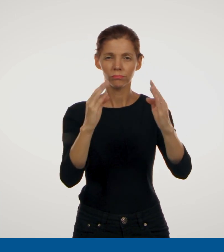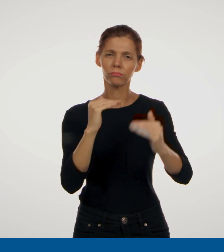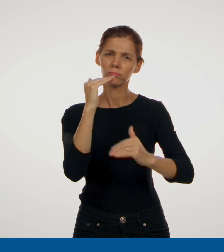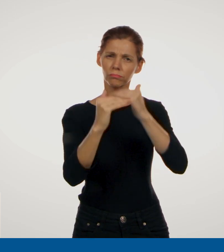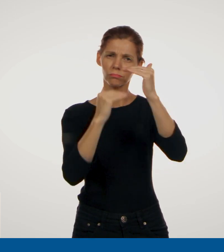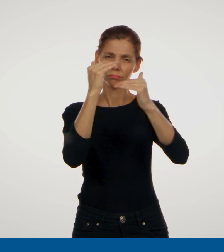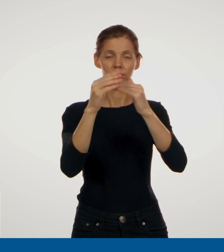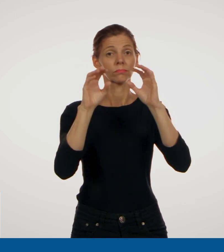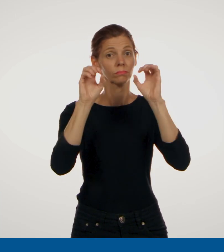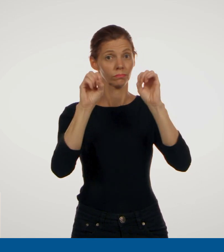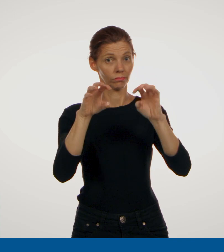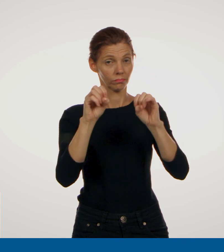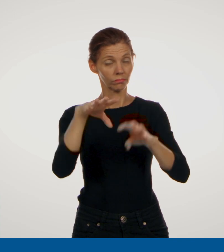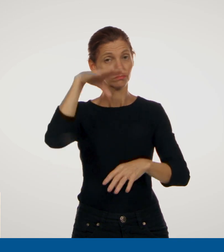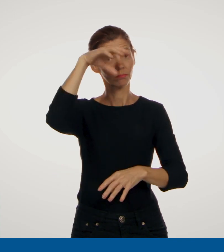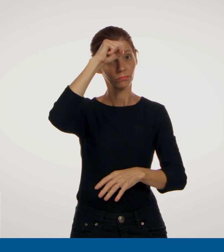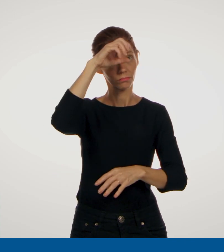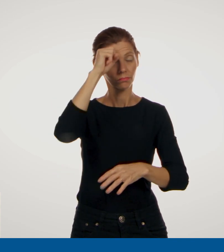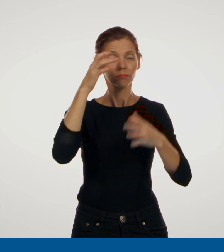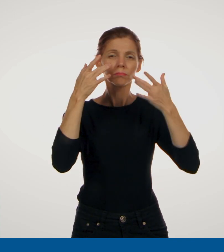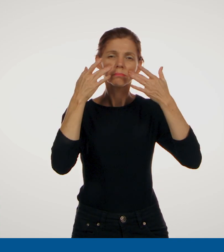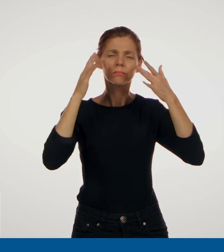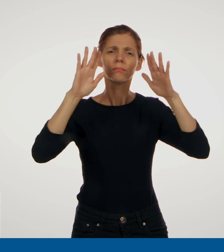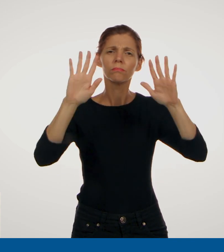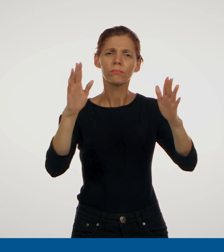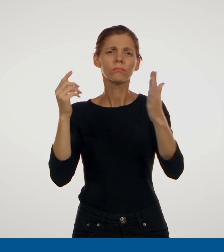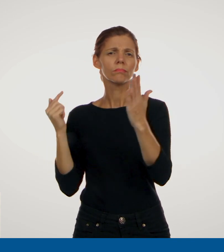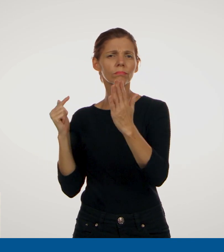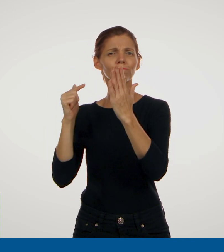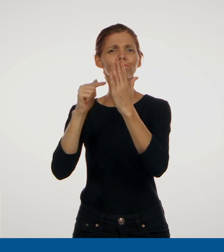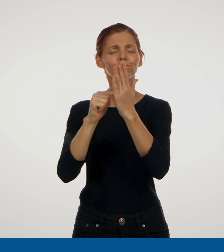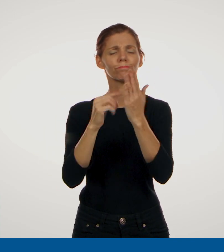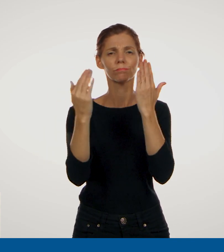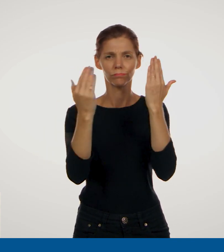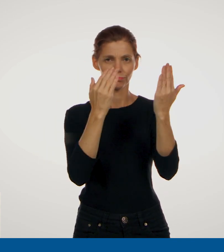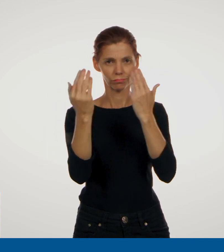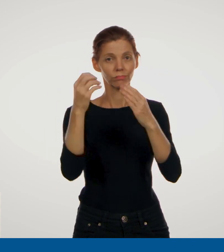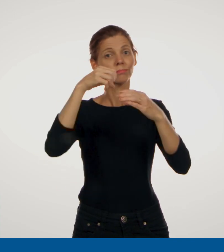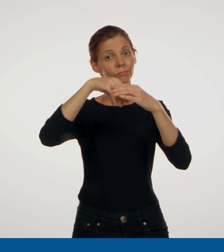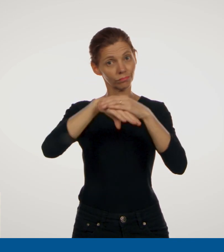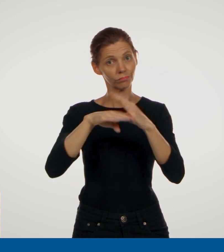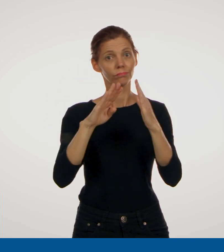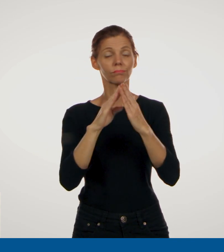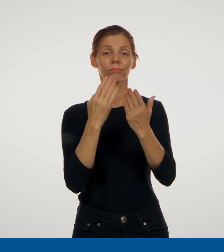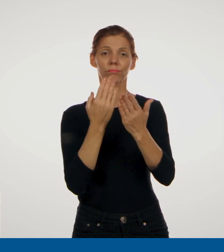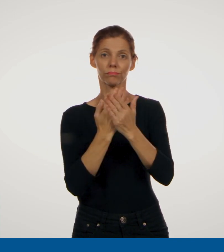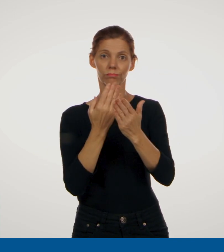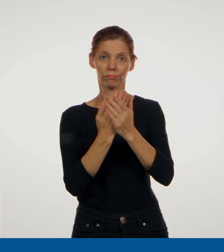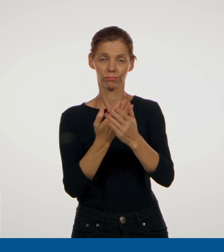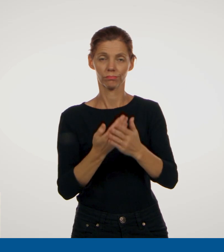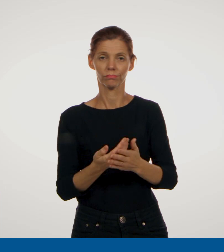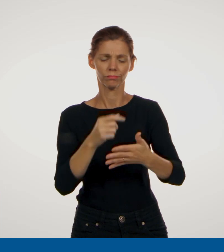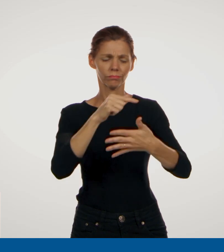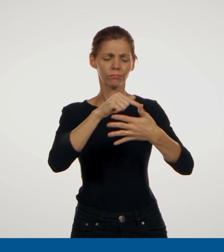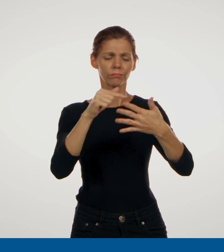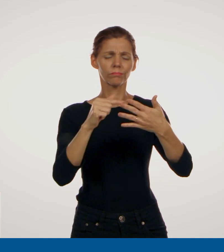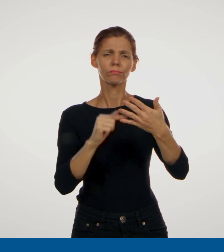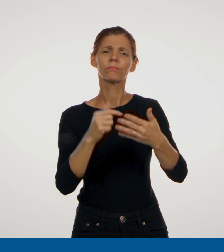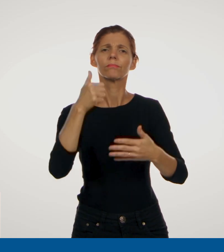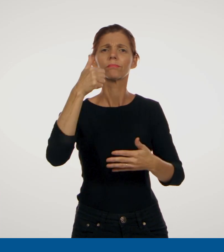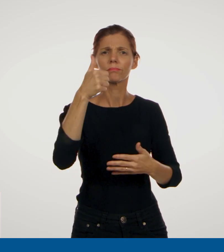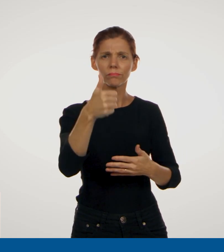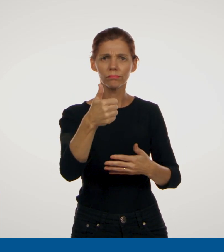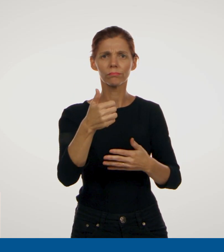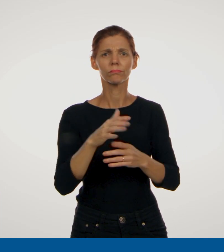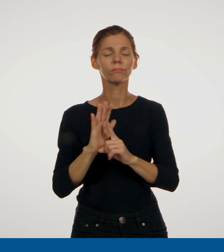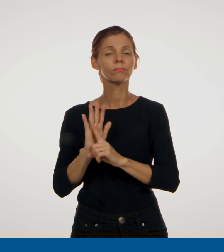ao processo de ensino e aprendizagem, ao contemplar a aplicação da psicologia à educação escolar. O